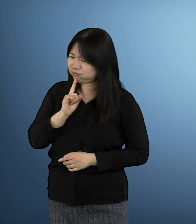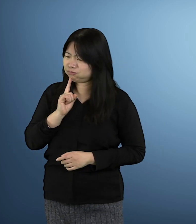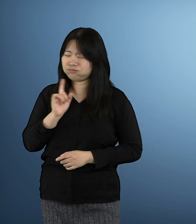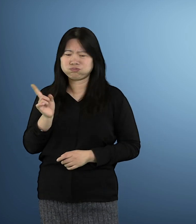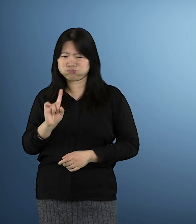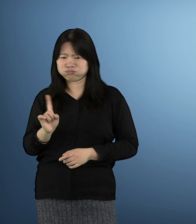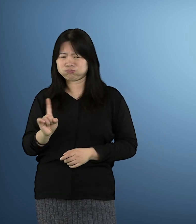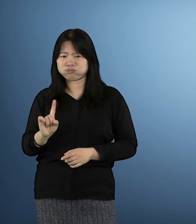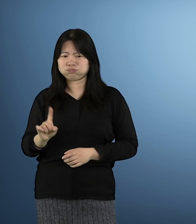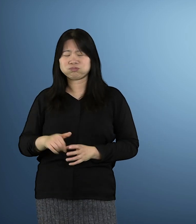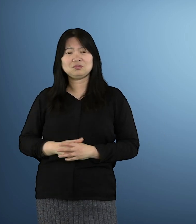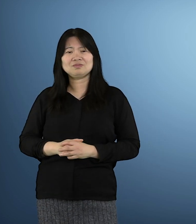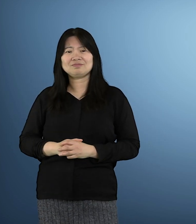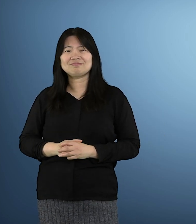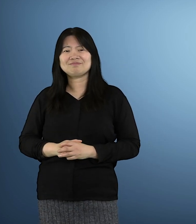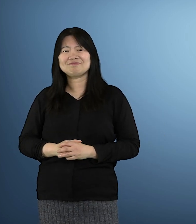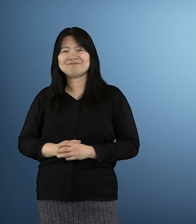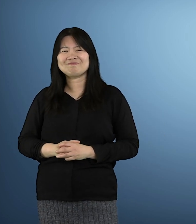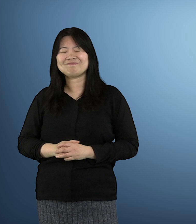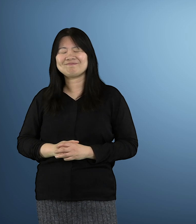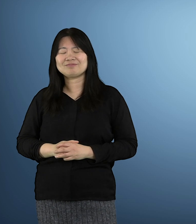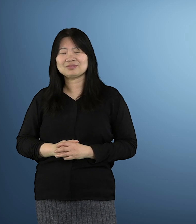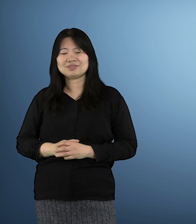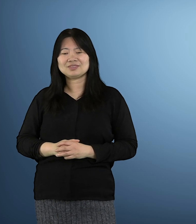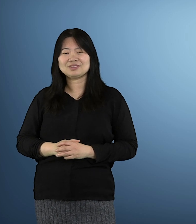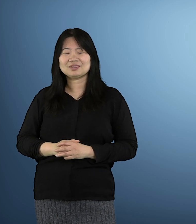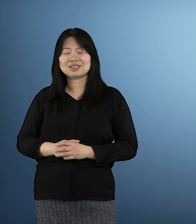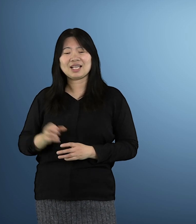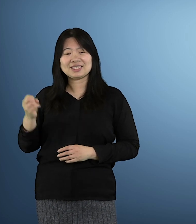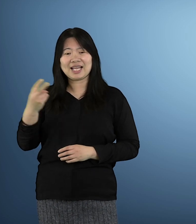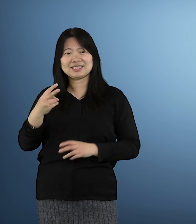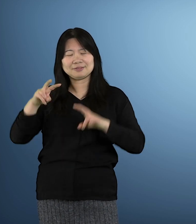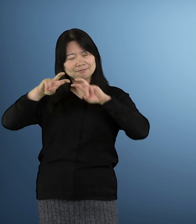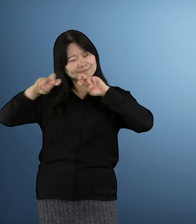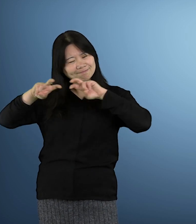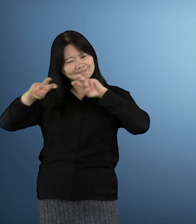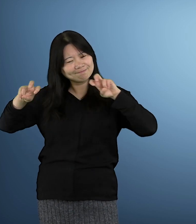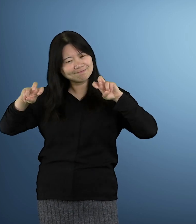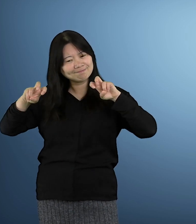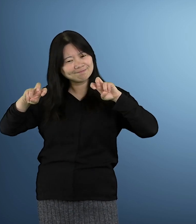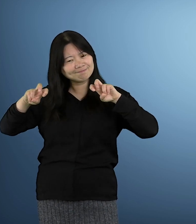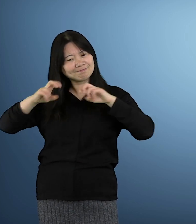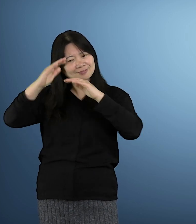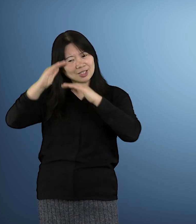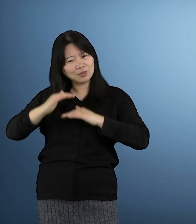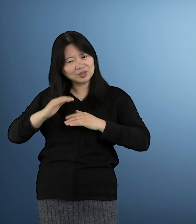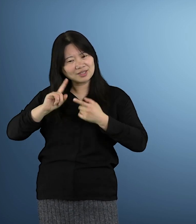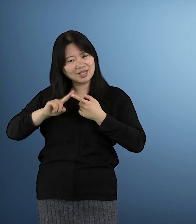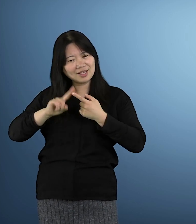역설일까? 그 역설의 내용을 한번 들여다보도록 하십시다.